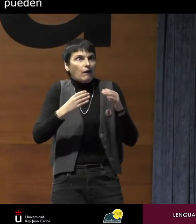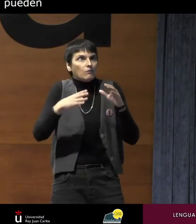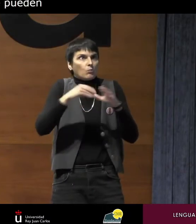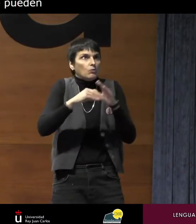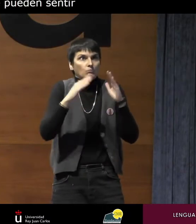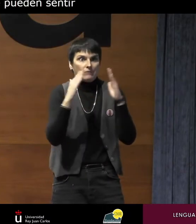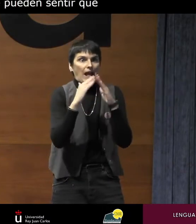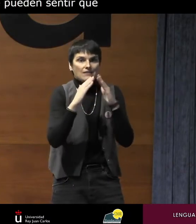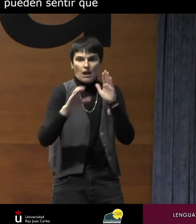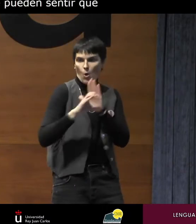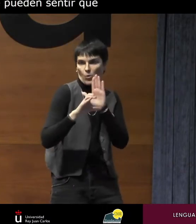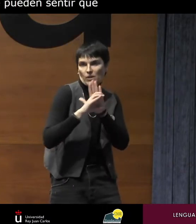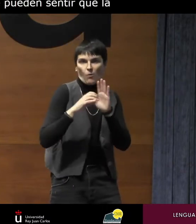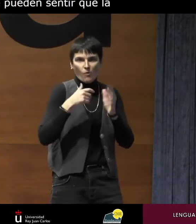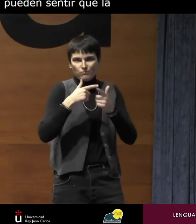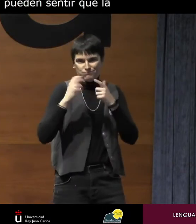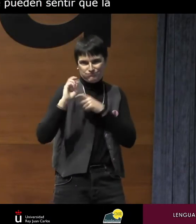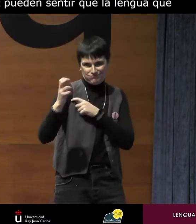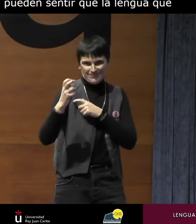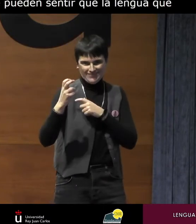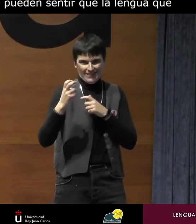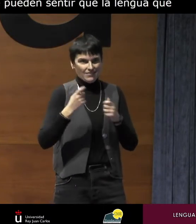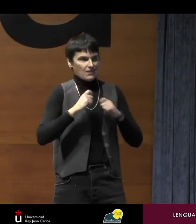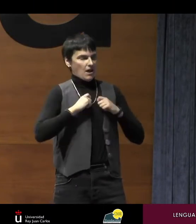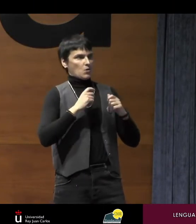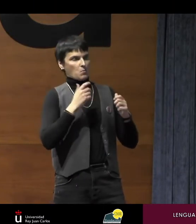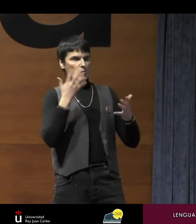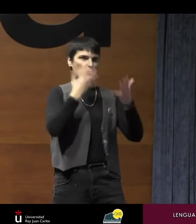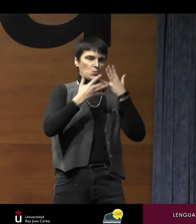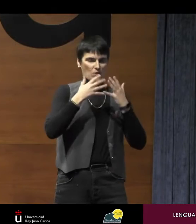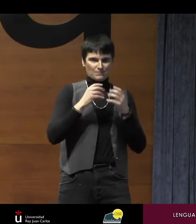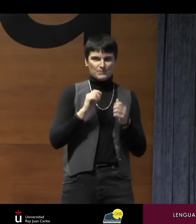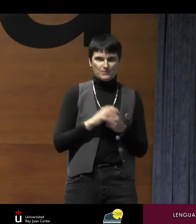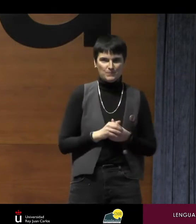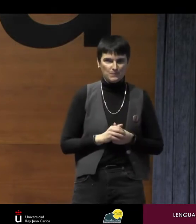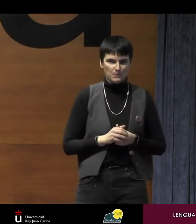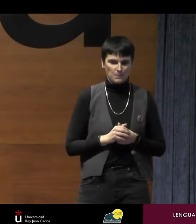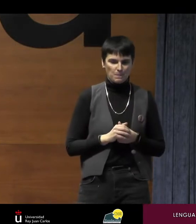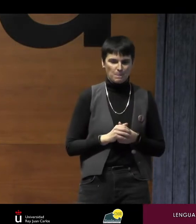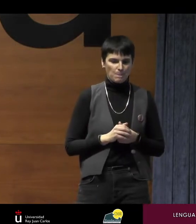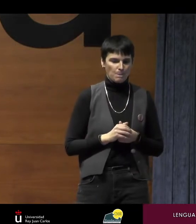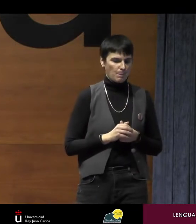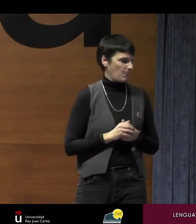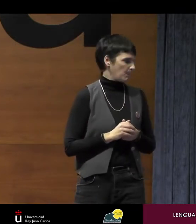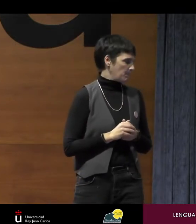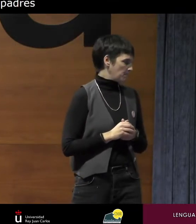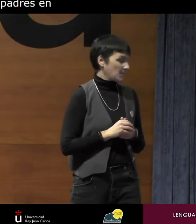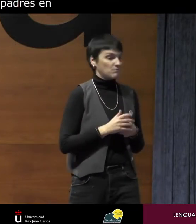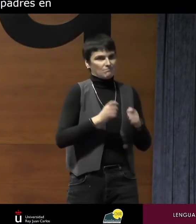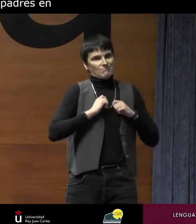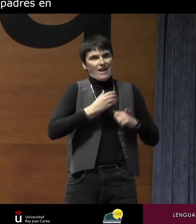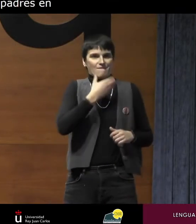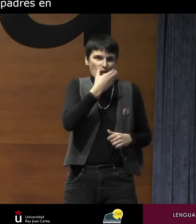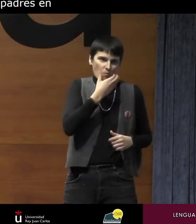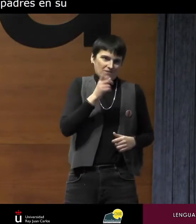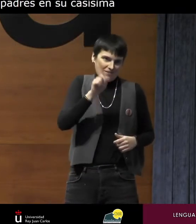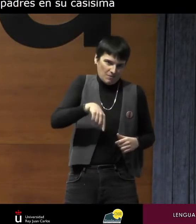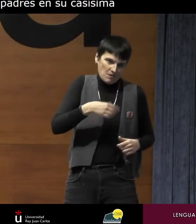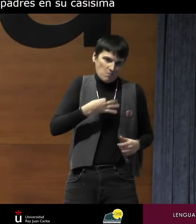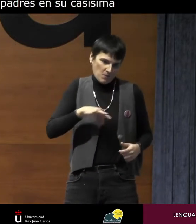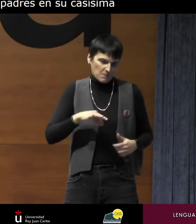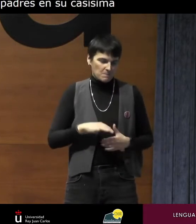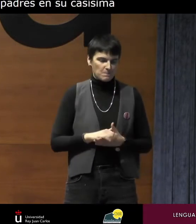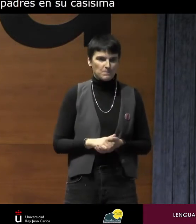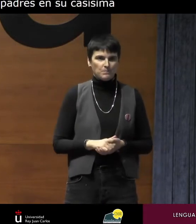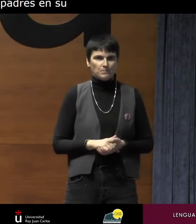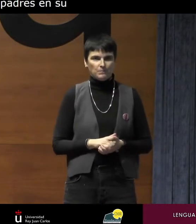toda su vida con sus padres, en su casa, con la cual tienen cariño y tienen un apego afectivo, es diferente a